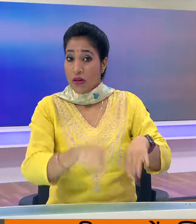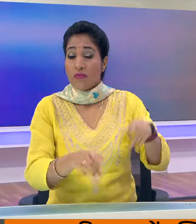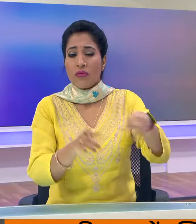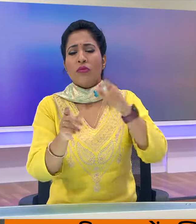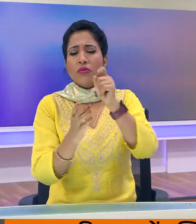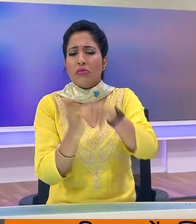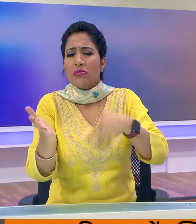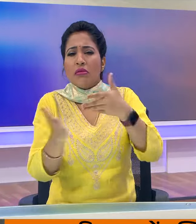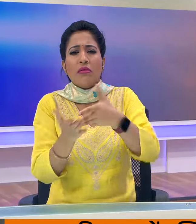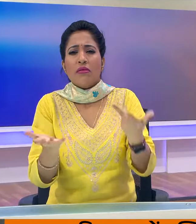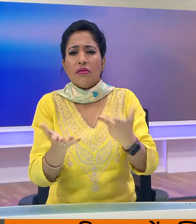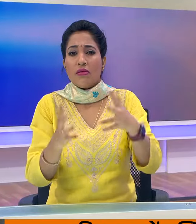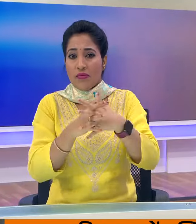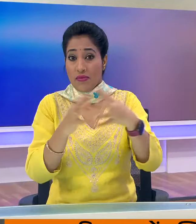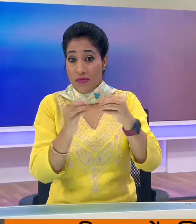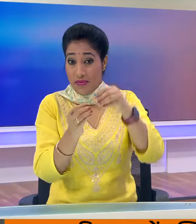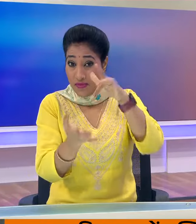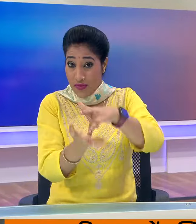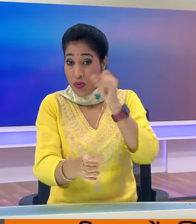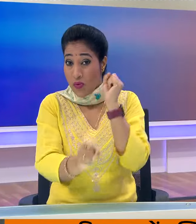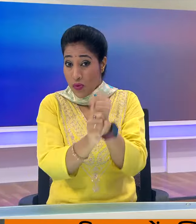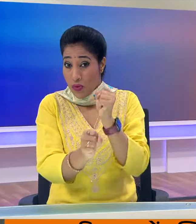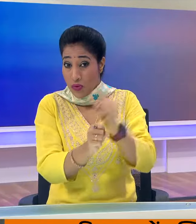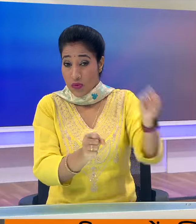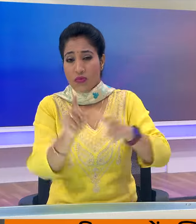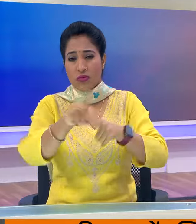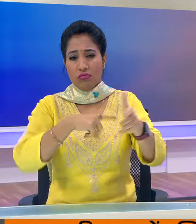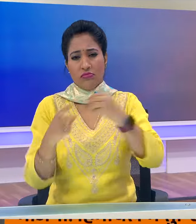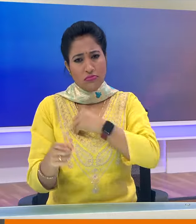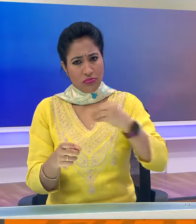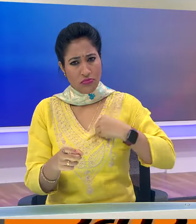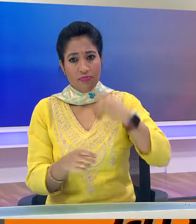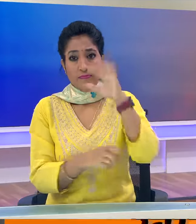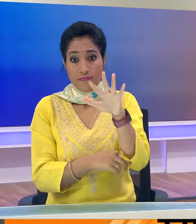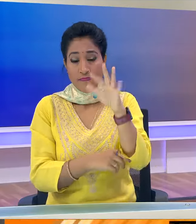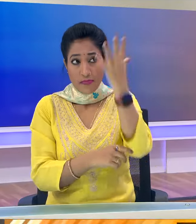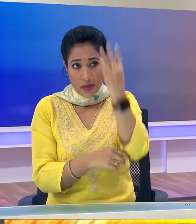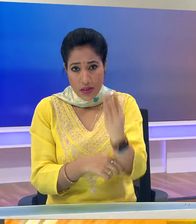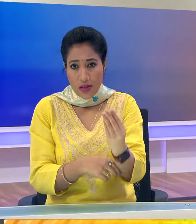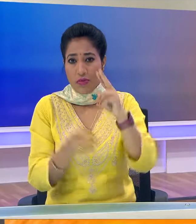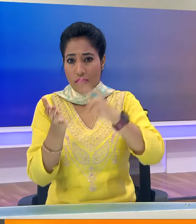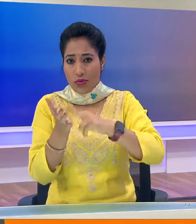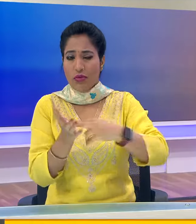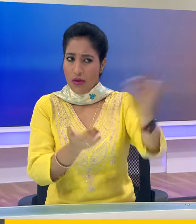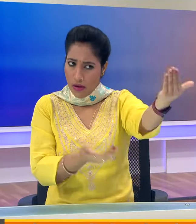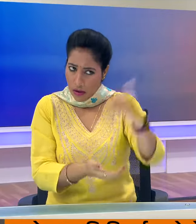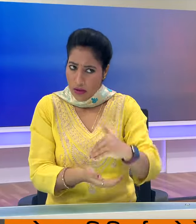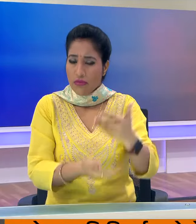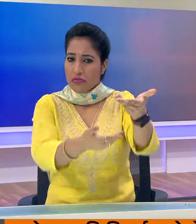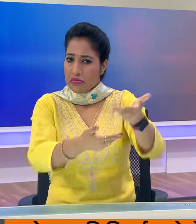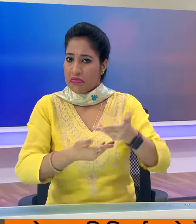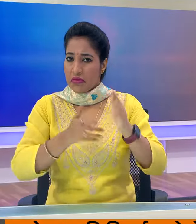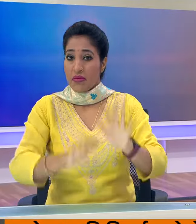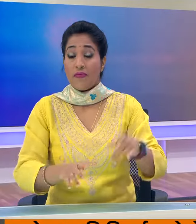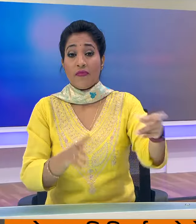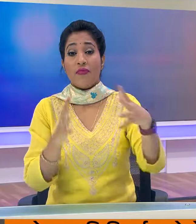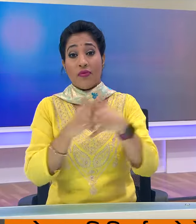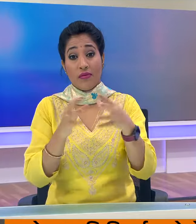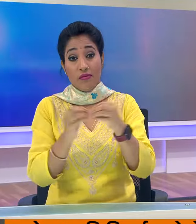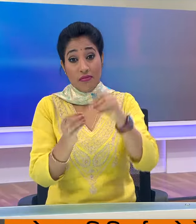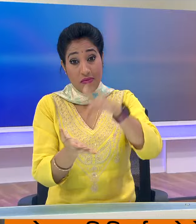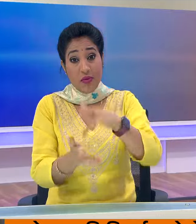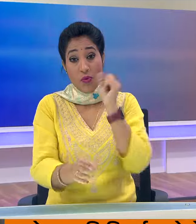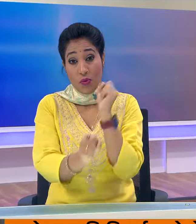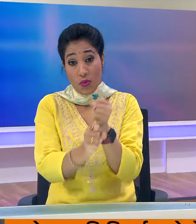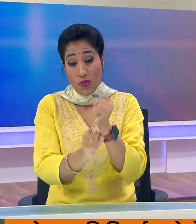जरिए पश्चिम बंगाल सरकार ने जूनियर डॉक्टर से 5 बजे नबन्ना आने का अनुरोध किया है। पश्चिम बंगाल सरकार